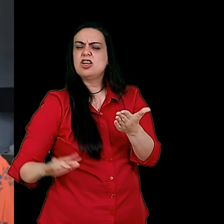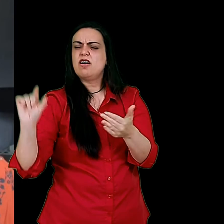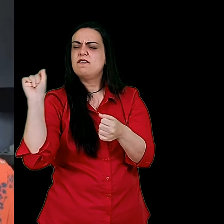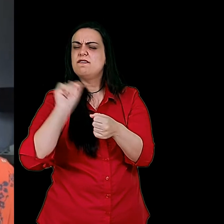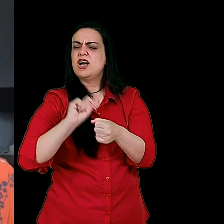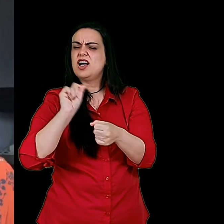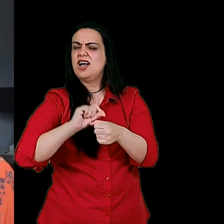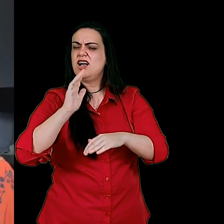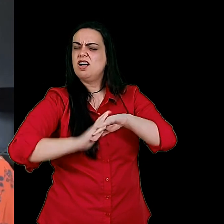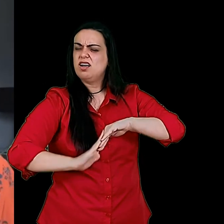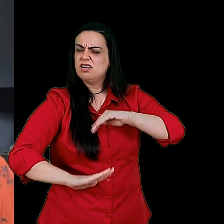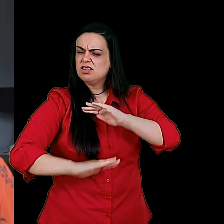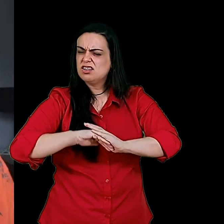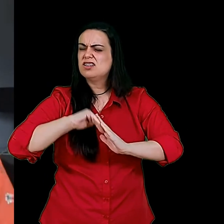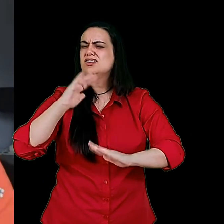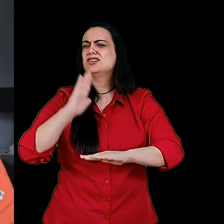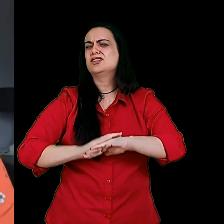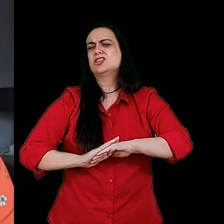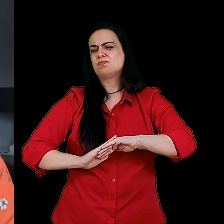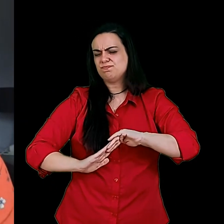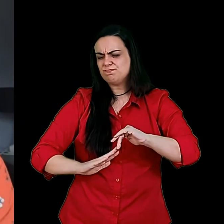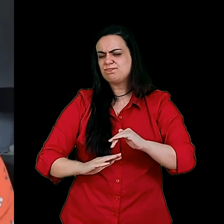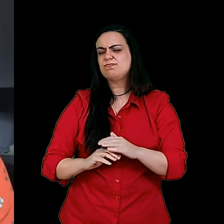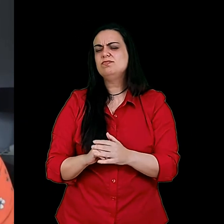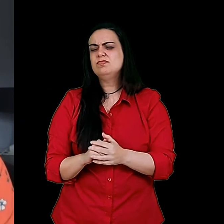a cumprir.